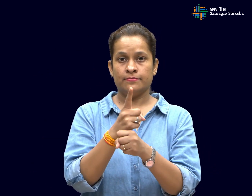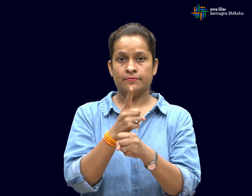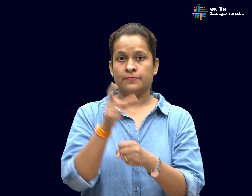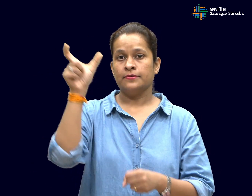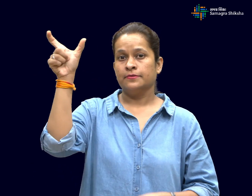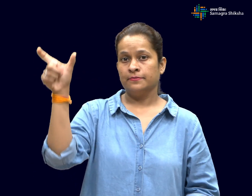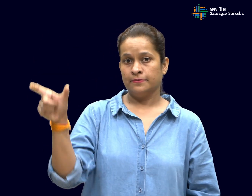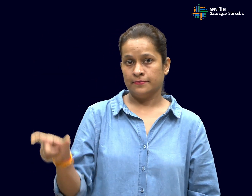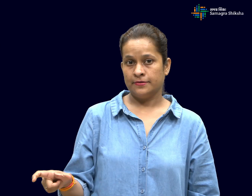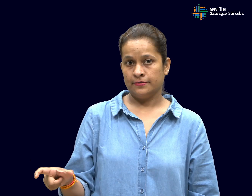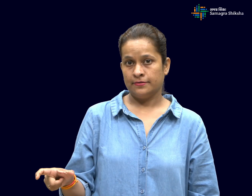શિક્ષક,